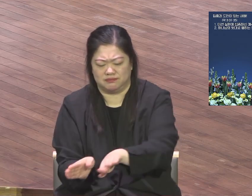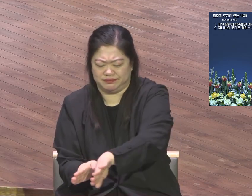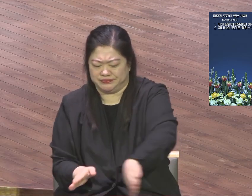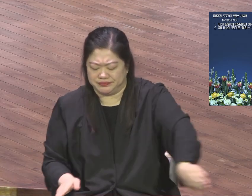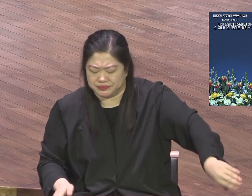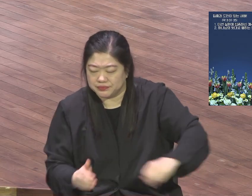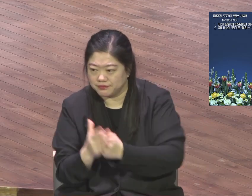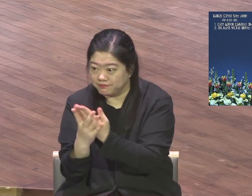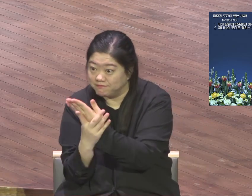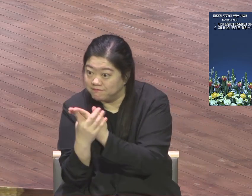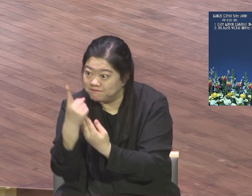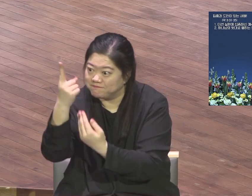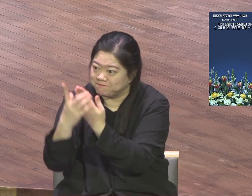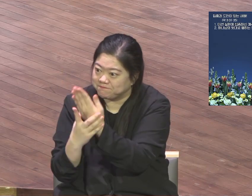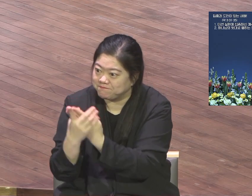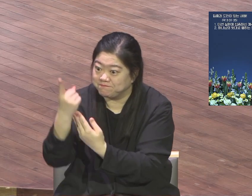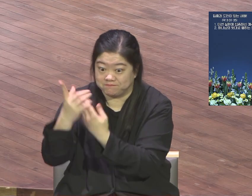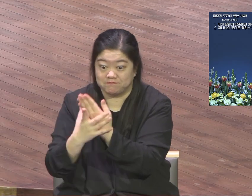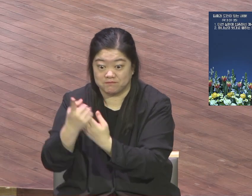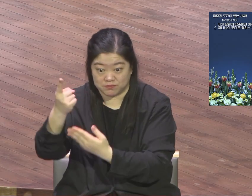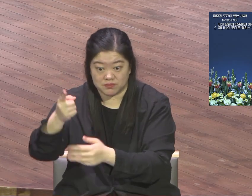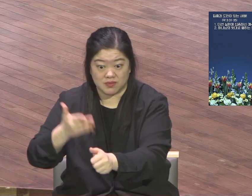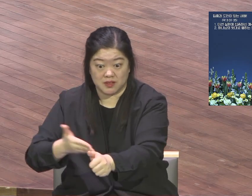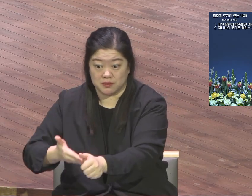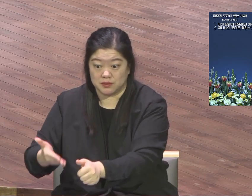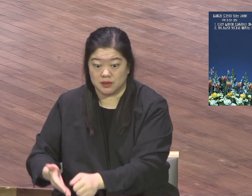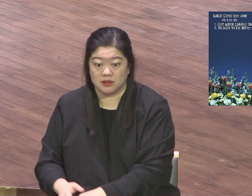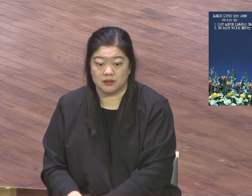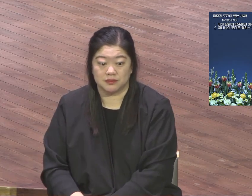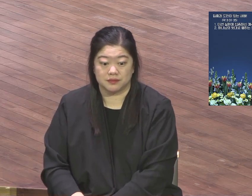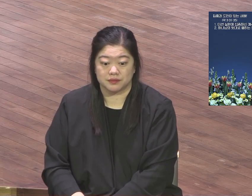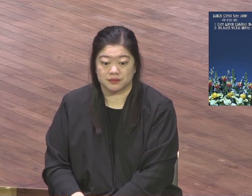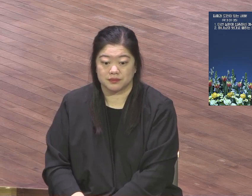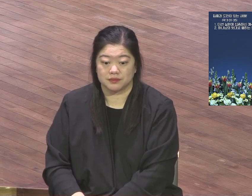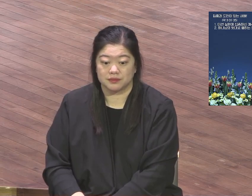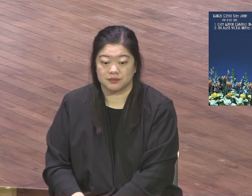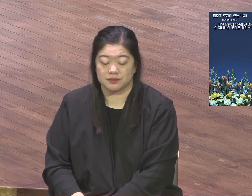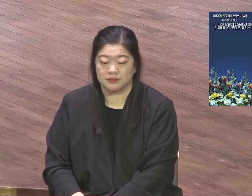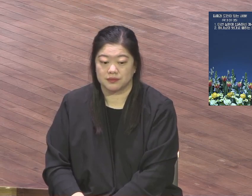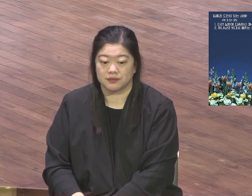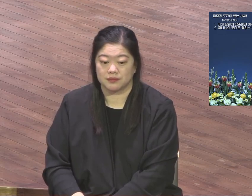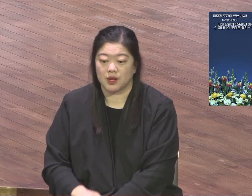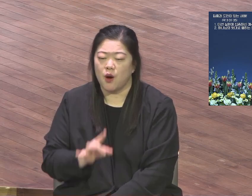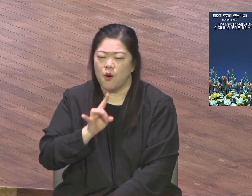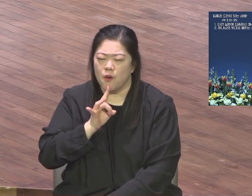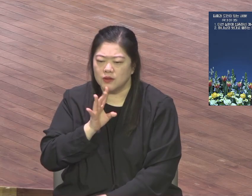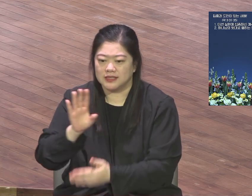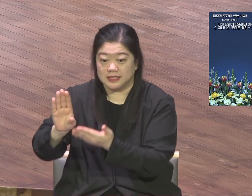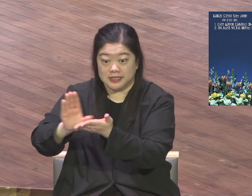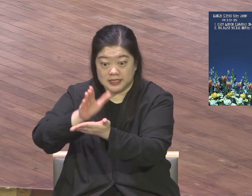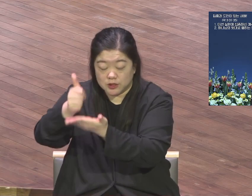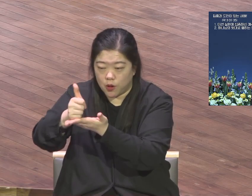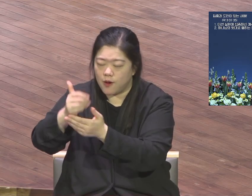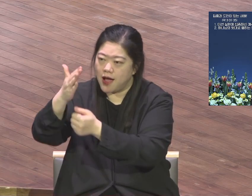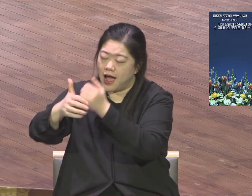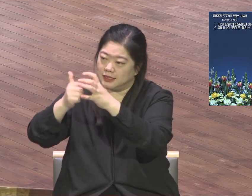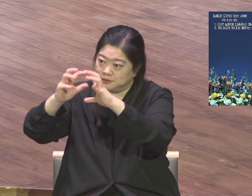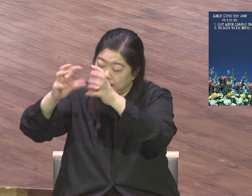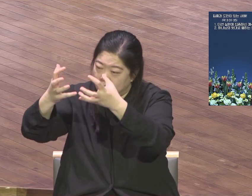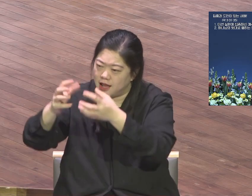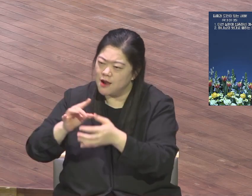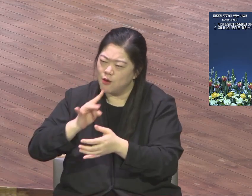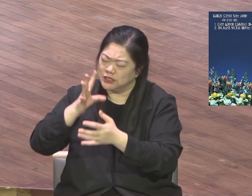영적 발자취를 따라가는 지극히 당연한 거잖아요. 오직 그리스도 오직 하나님 나라 오직 성령